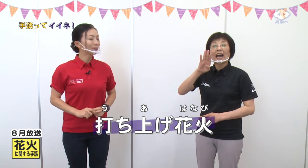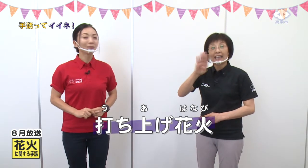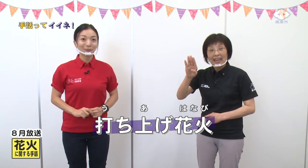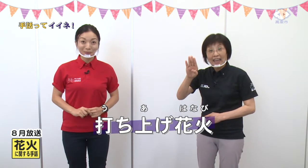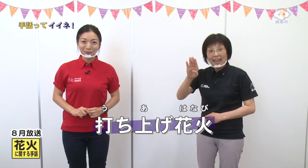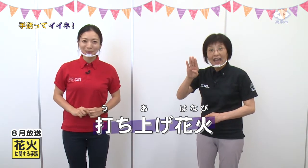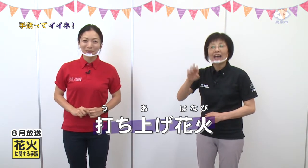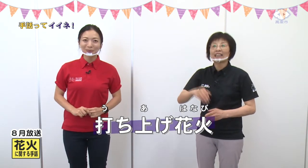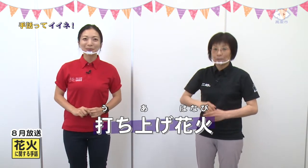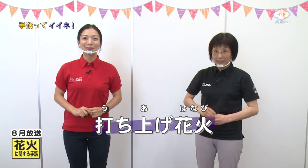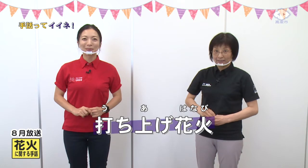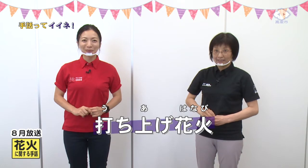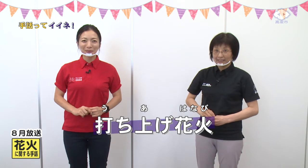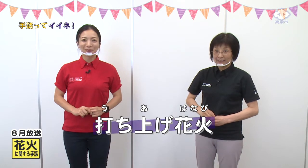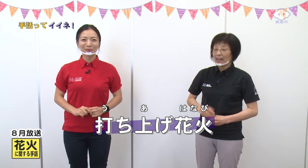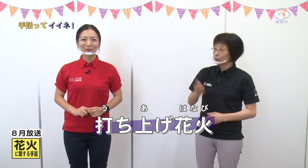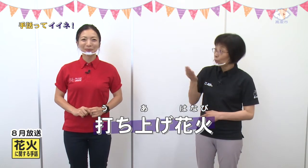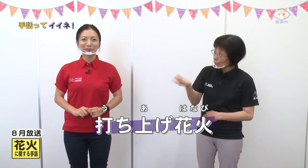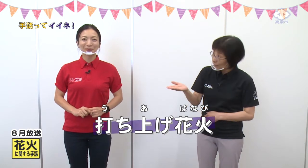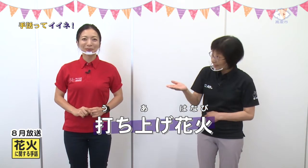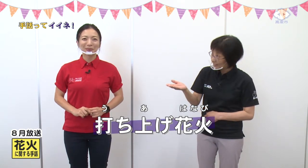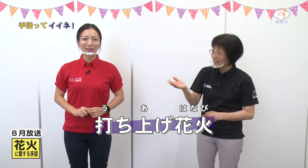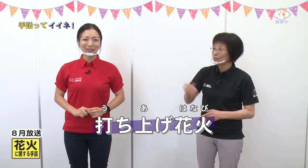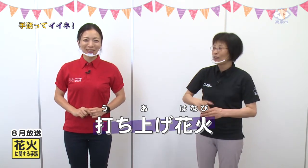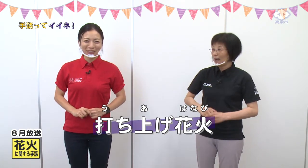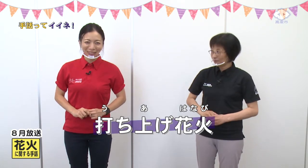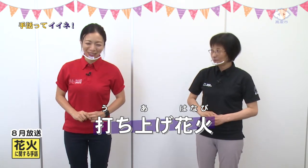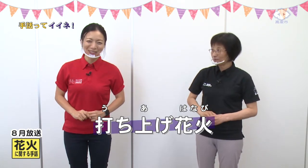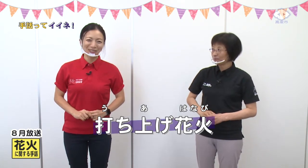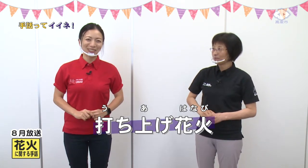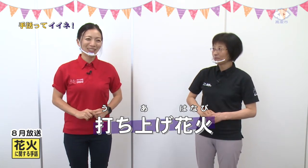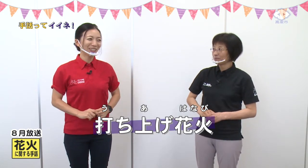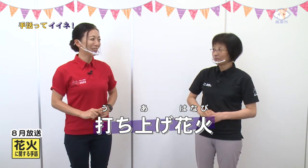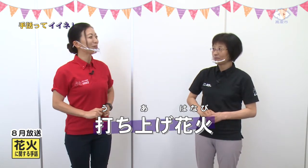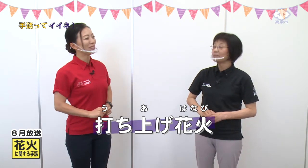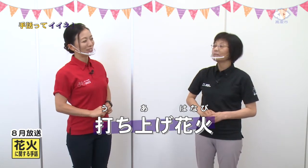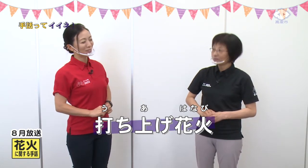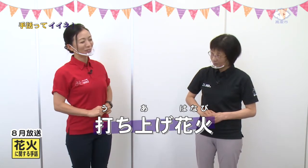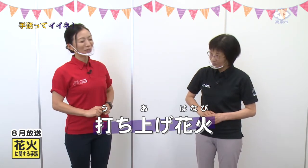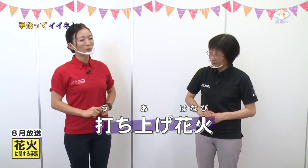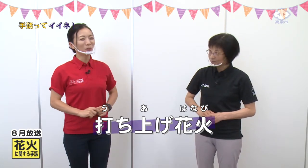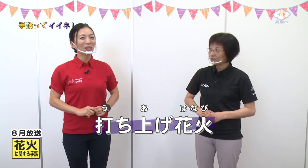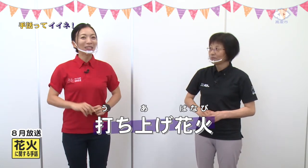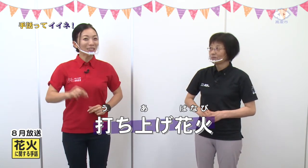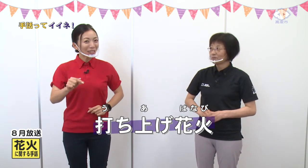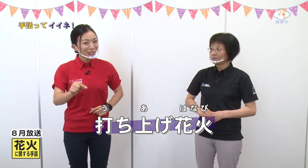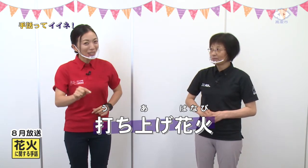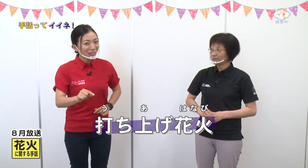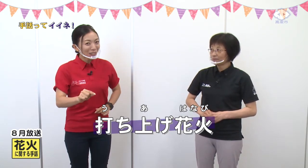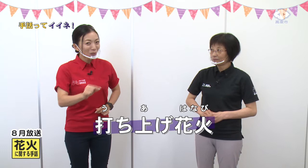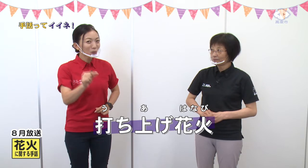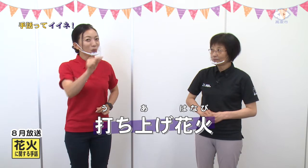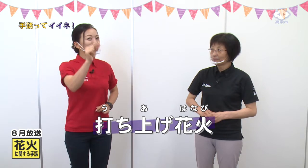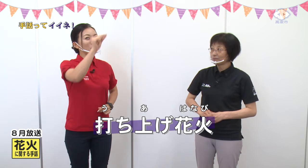げ花火、さあどう表現するでしょうか？ はい、打ち上げ花火ですよね。こう下からヒュー